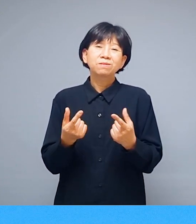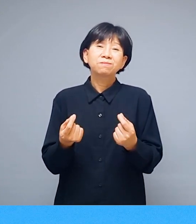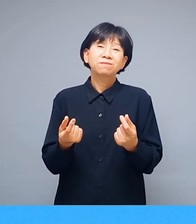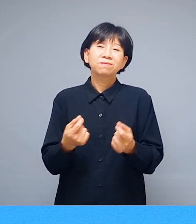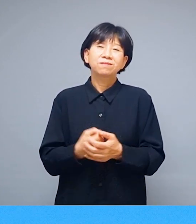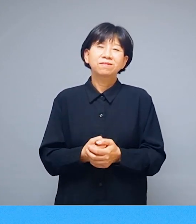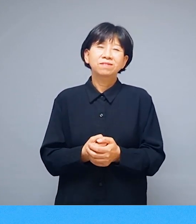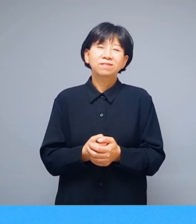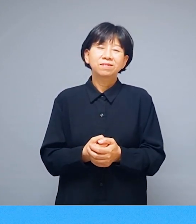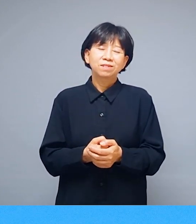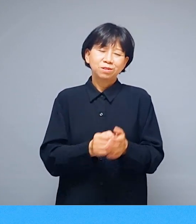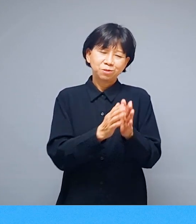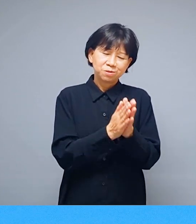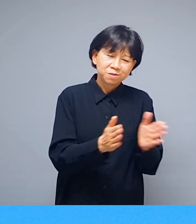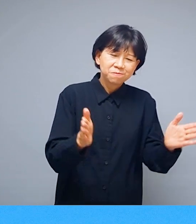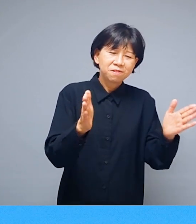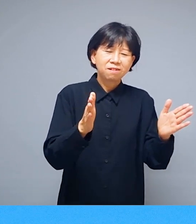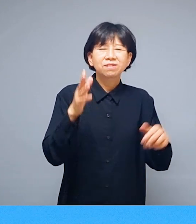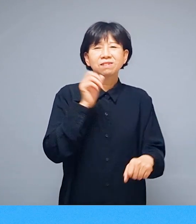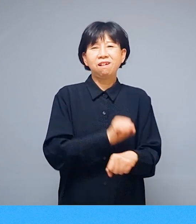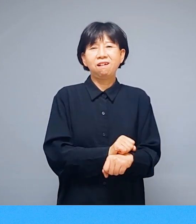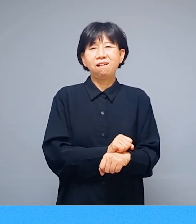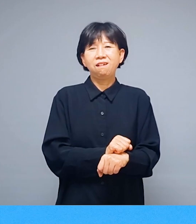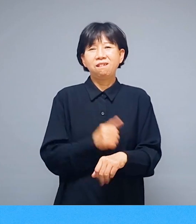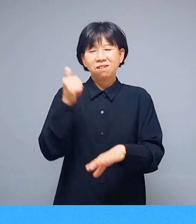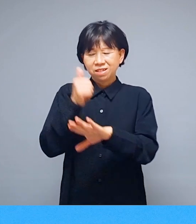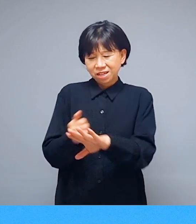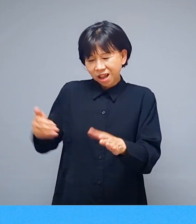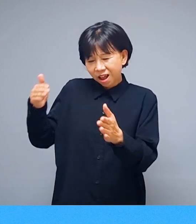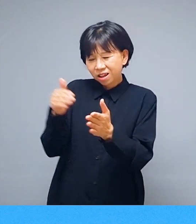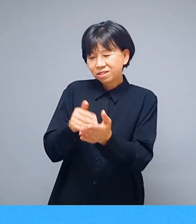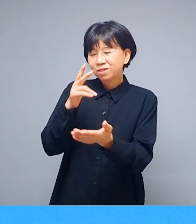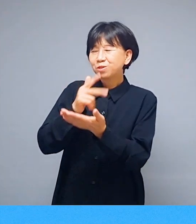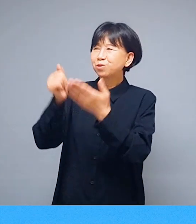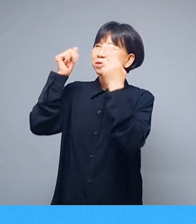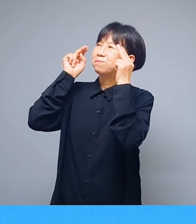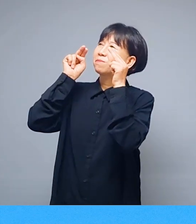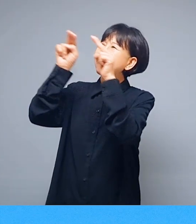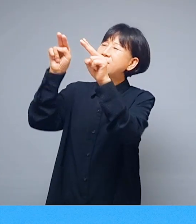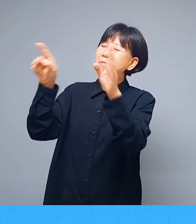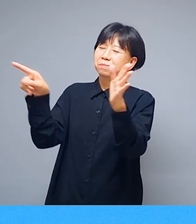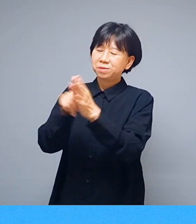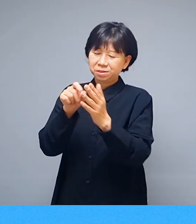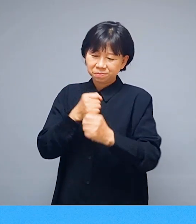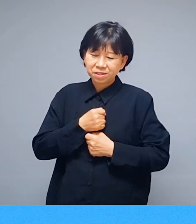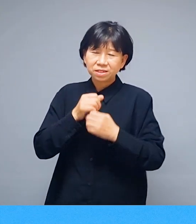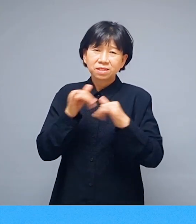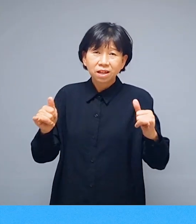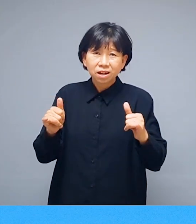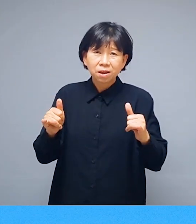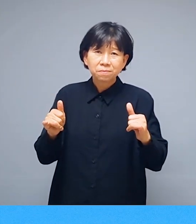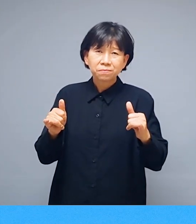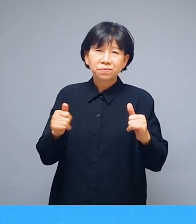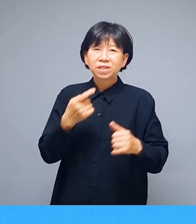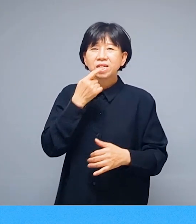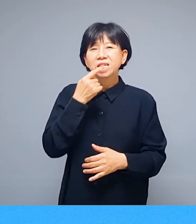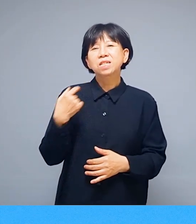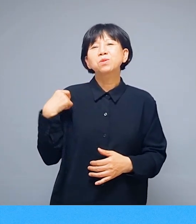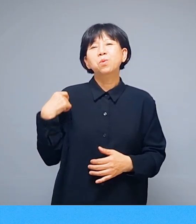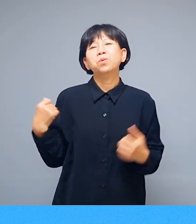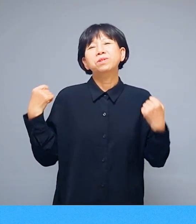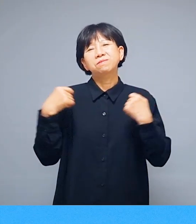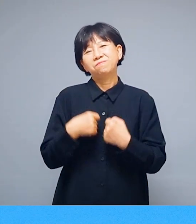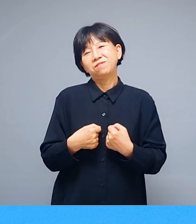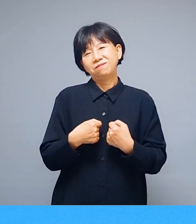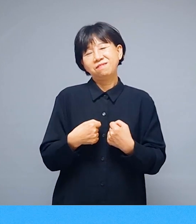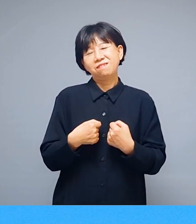출발은 잘할 수 있습니다. 하지만 끝까지 주님을 바라보며 그 믿음을 지켜낸 사람이 어떤 옷을 입어요? 흰